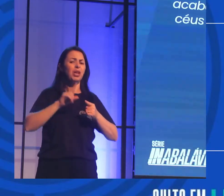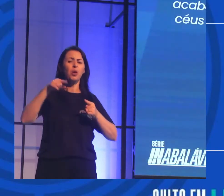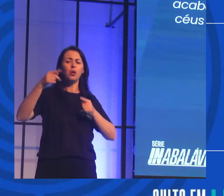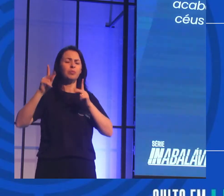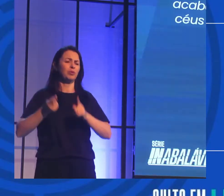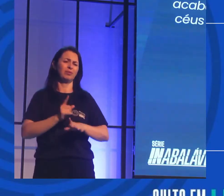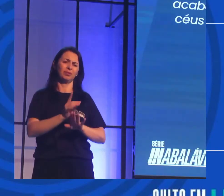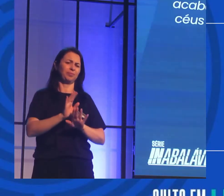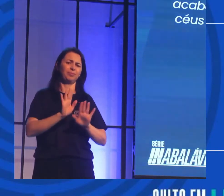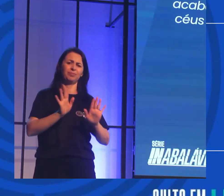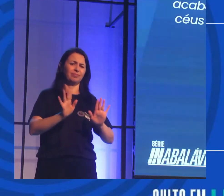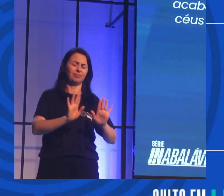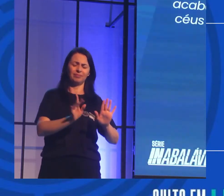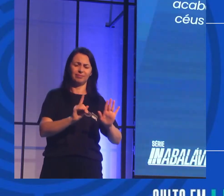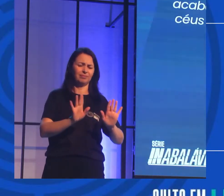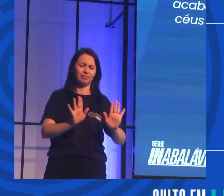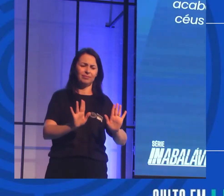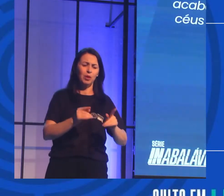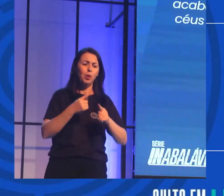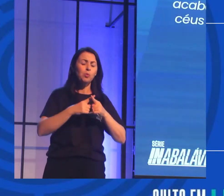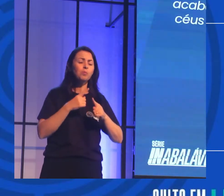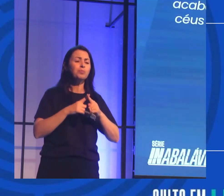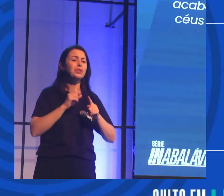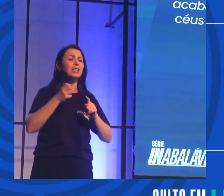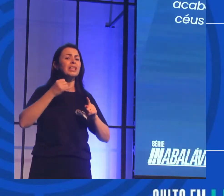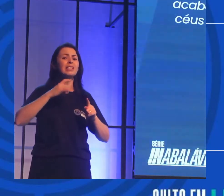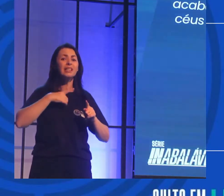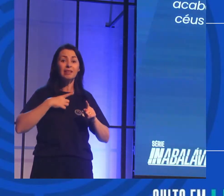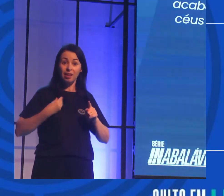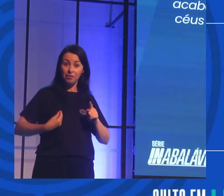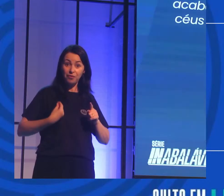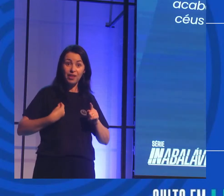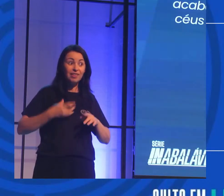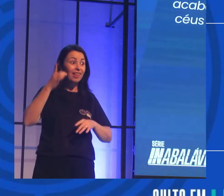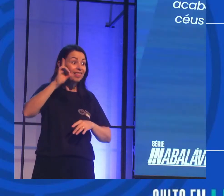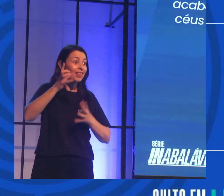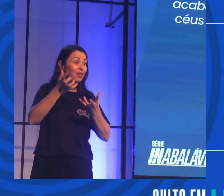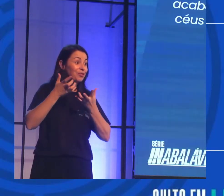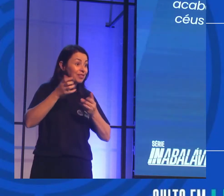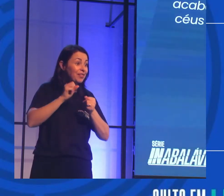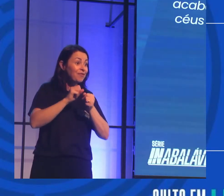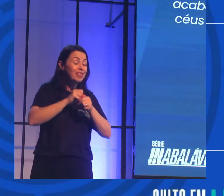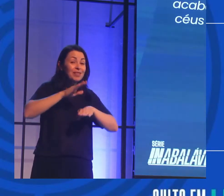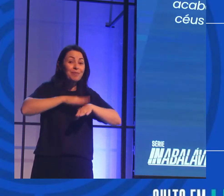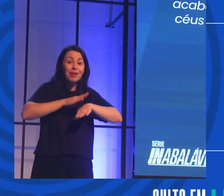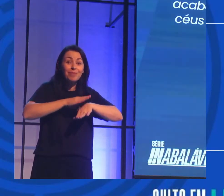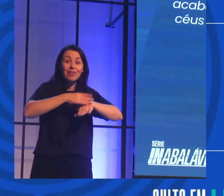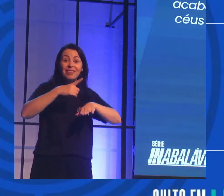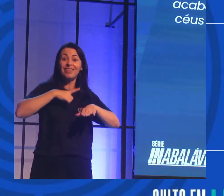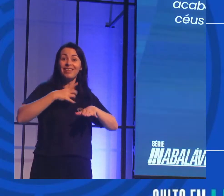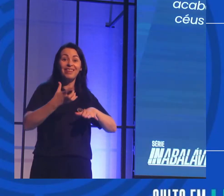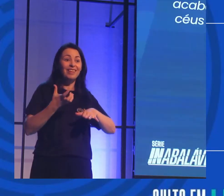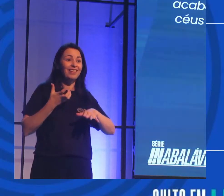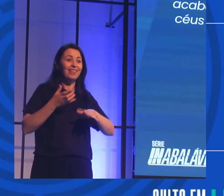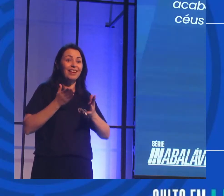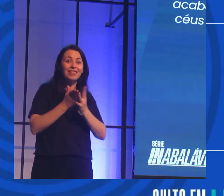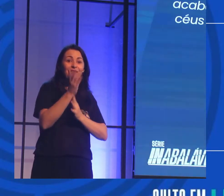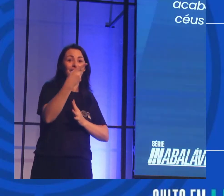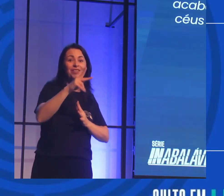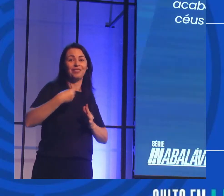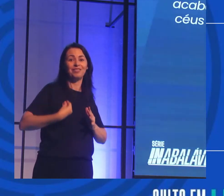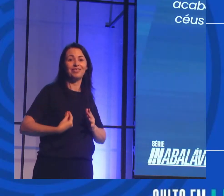conversa! Se você tem vida, é porque Deus quer fazer algo ainda com você.